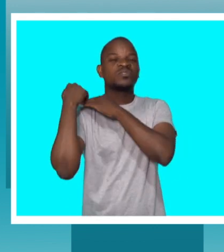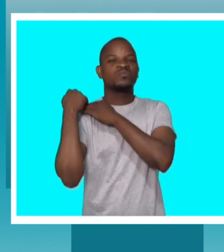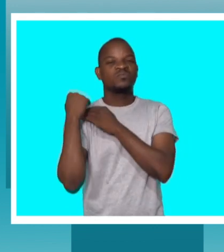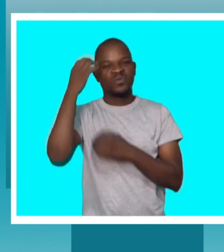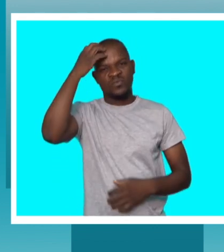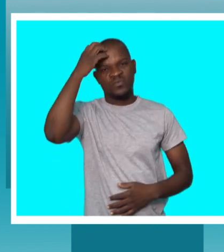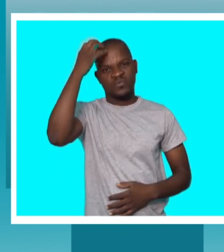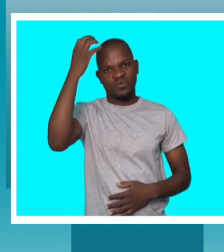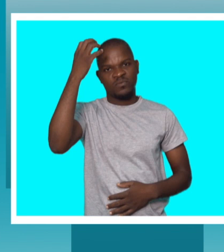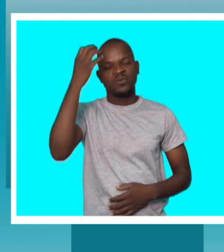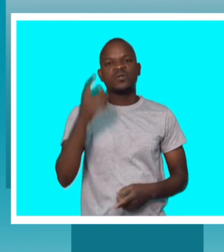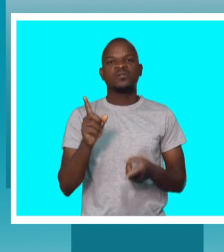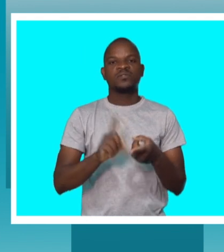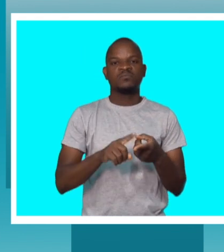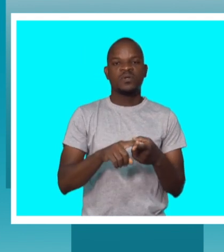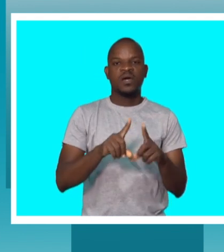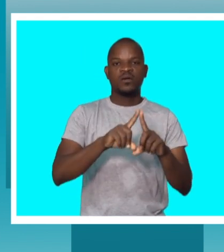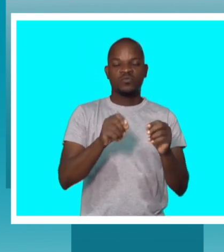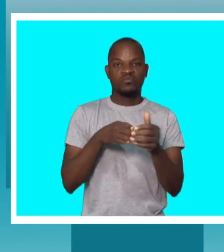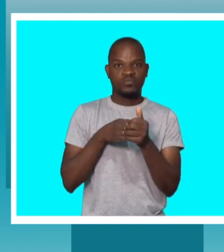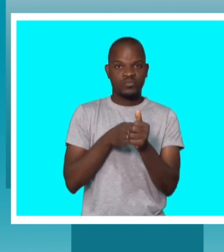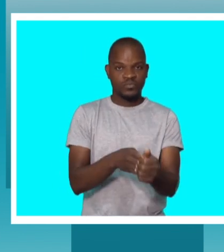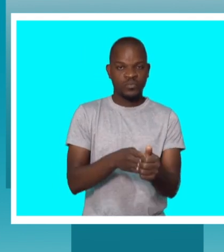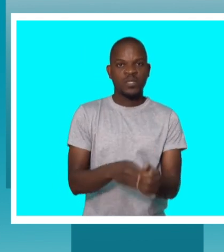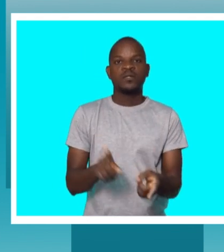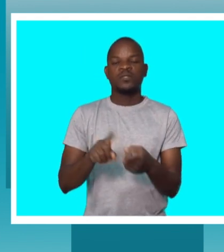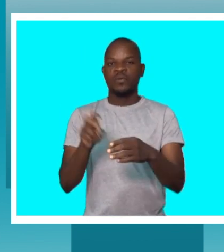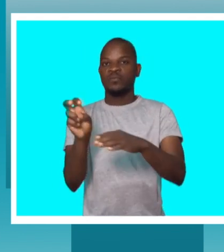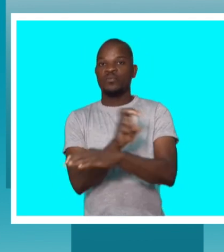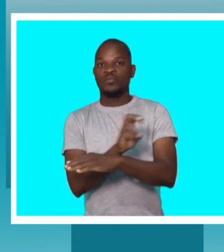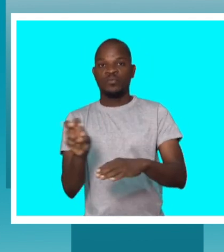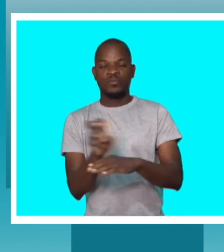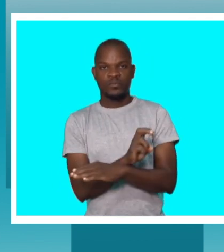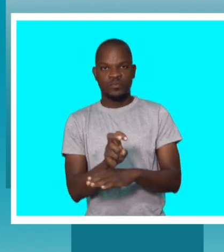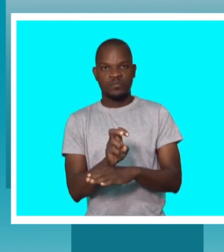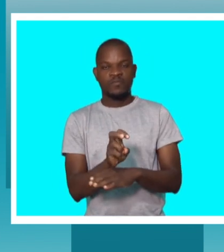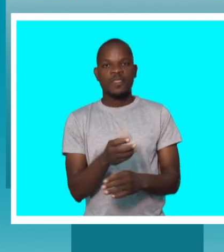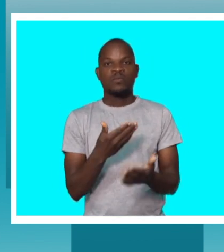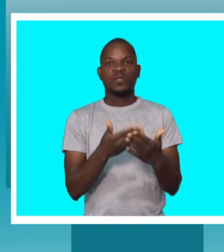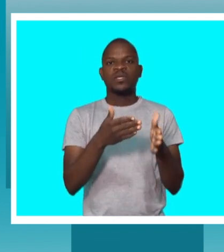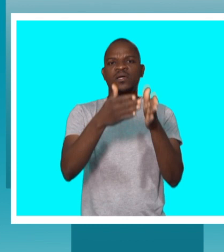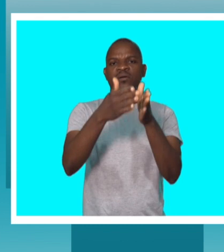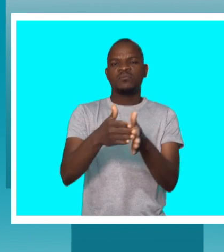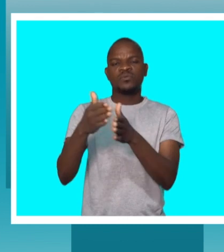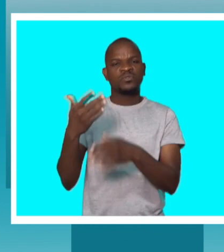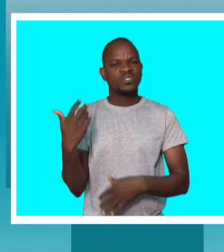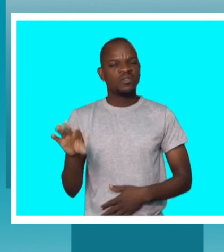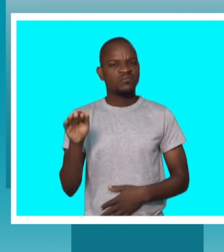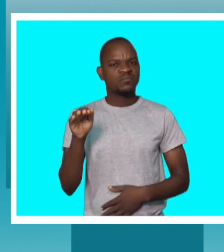uma responsabilidade do governo tanto na aplicação, tanto na monitoria. As